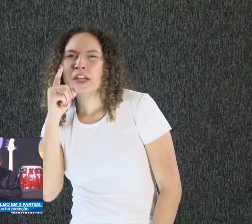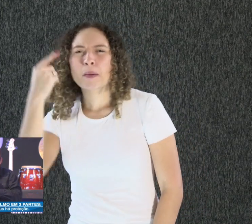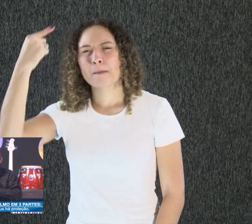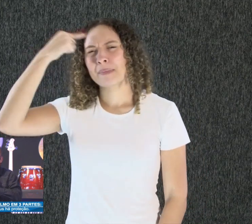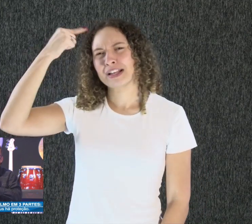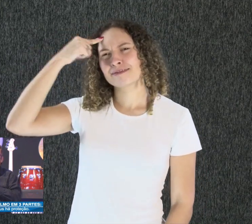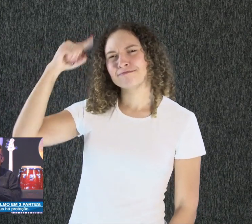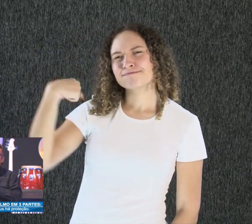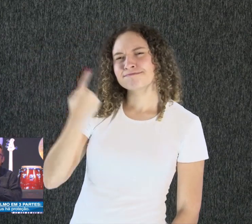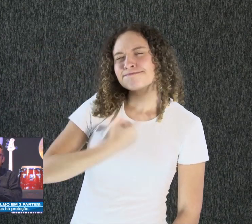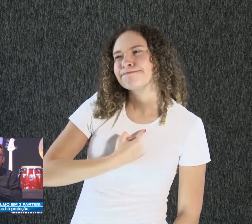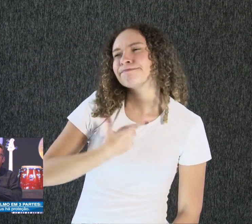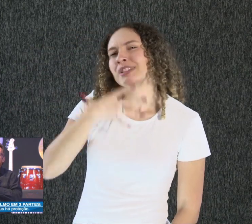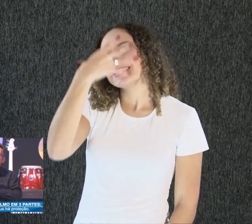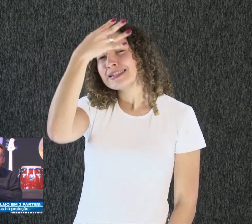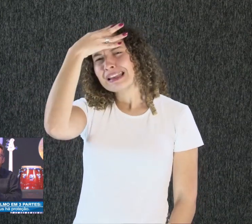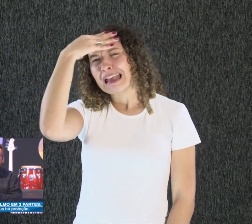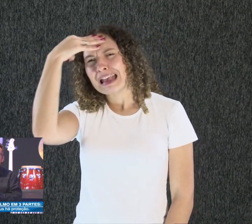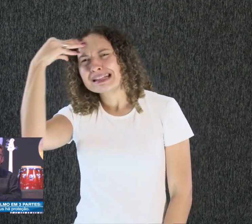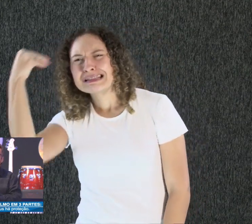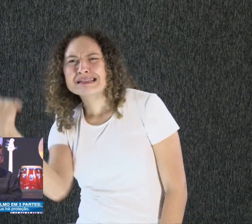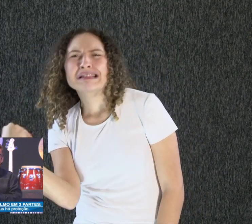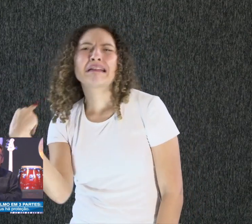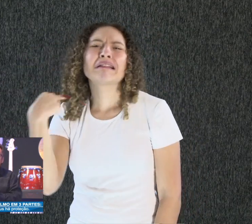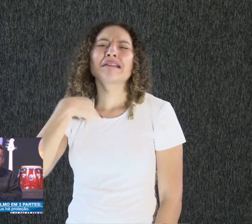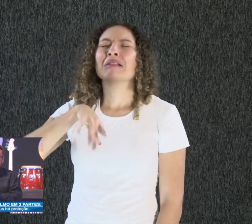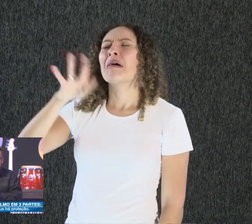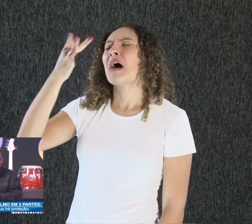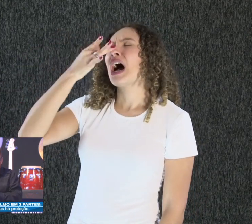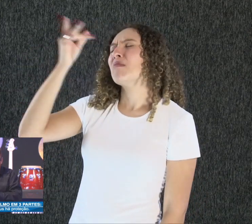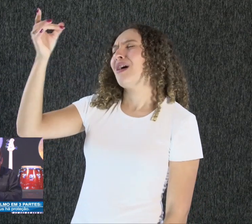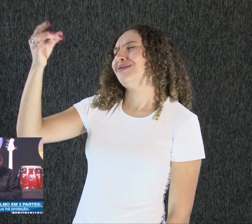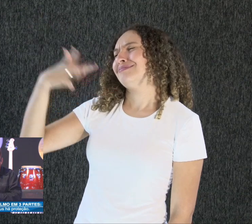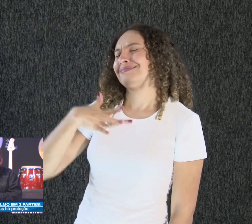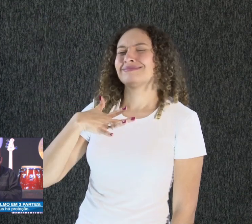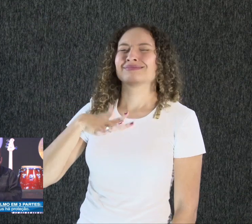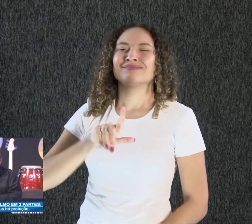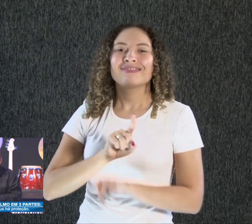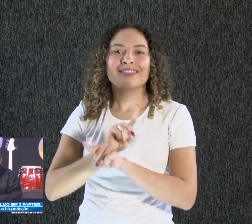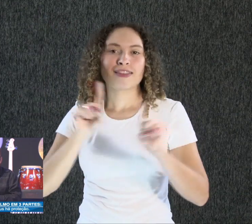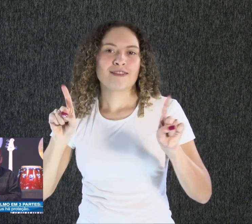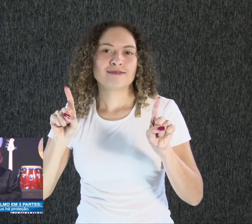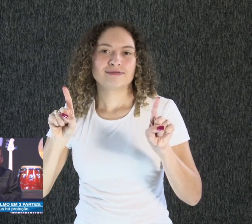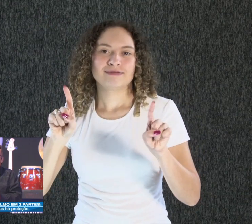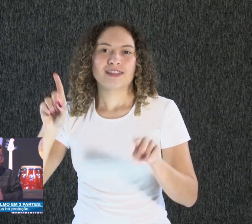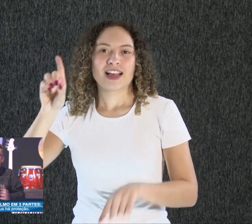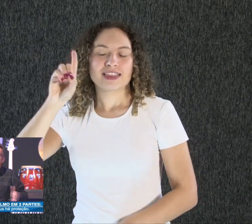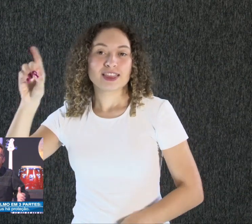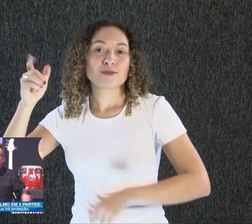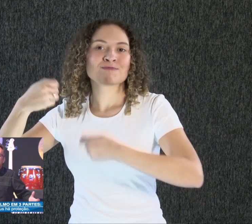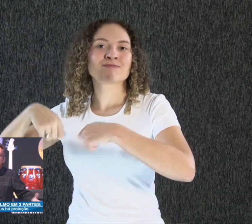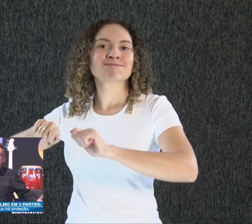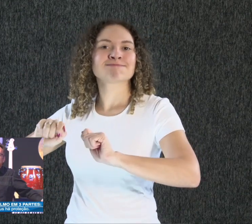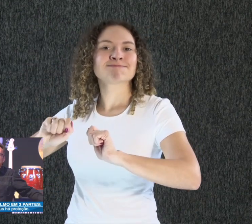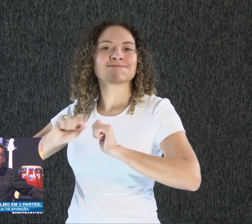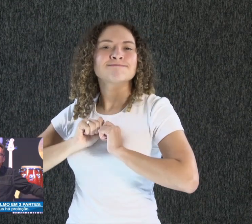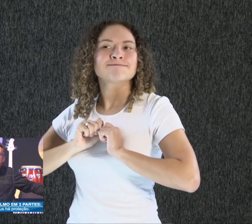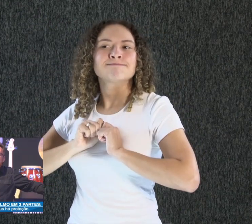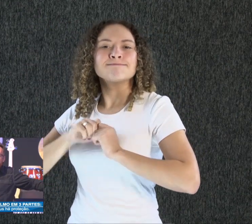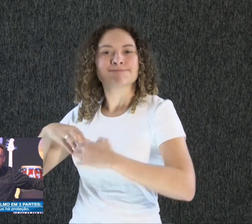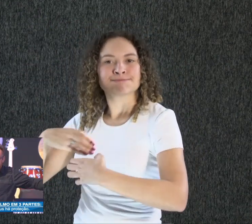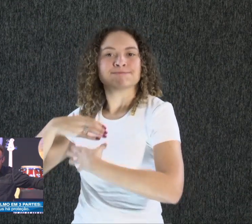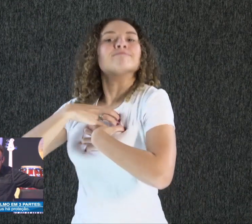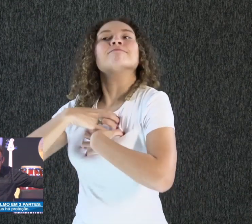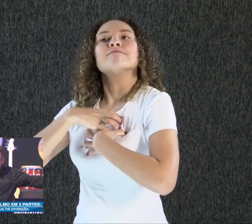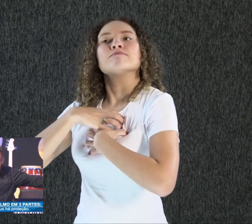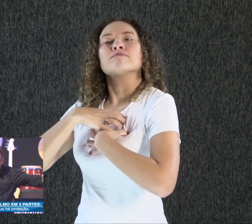dificuldade, pensando que você foi esquecido, pensando que você já foi abandonado, Ele coloca as asas dEle